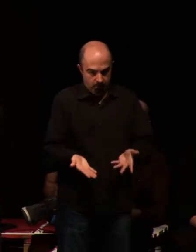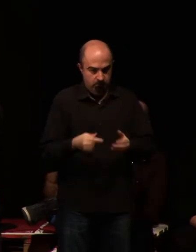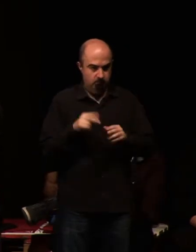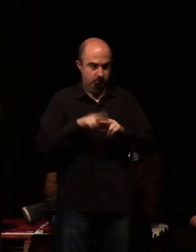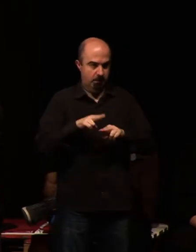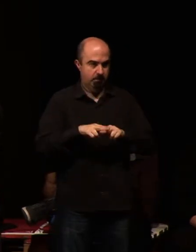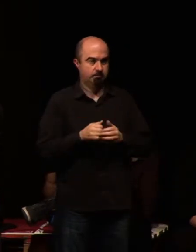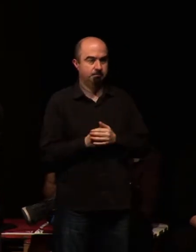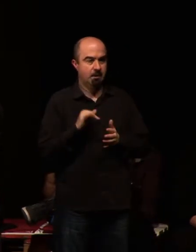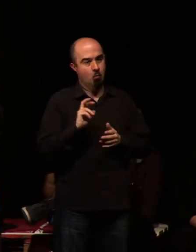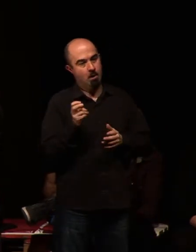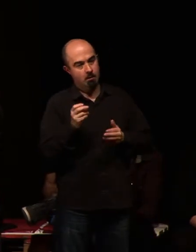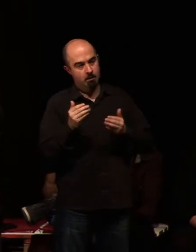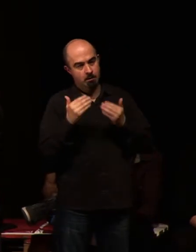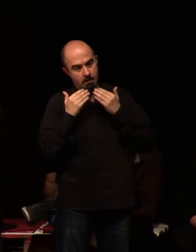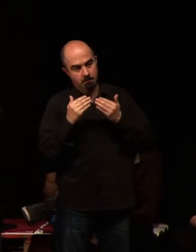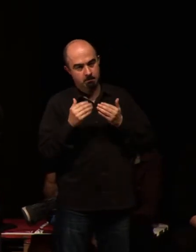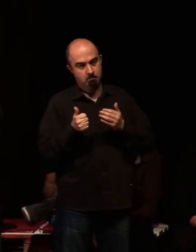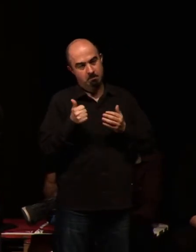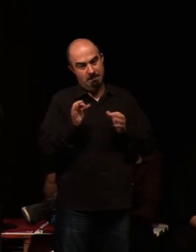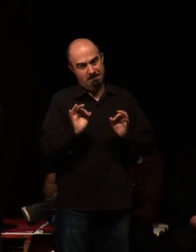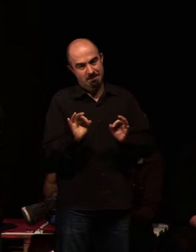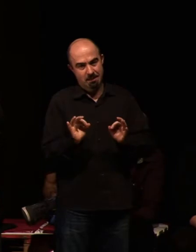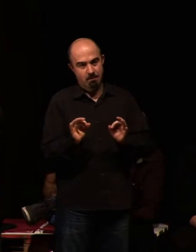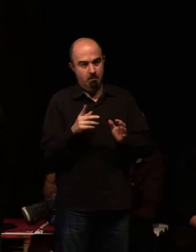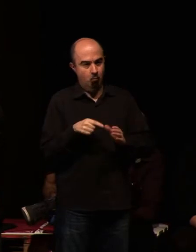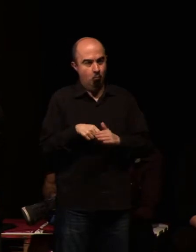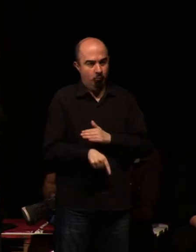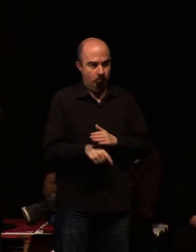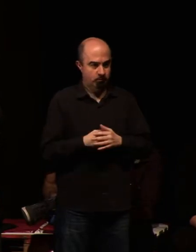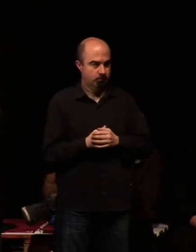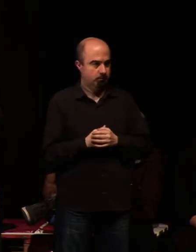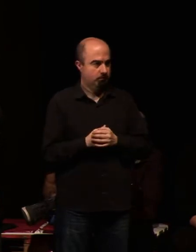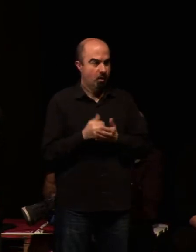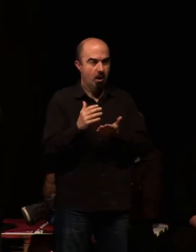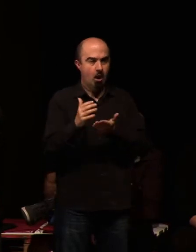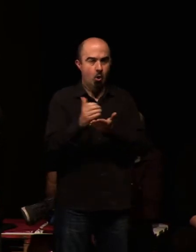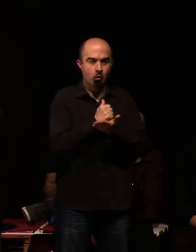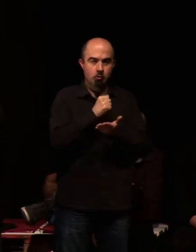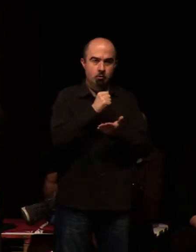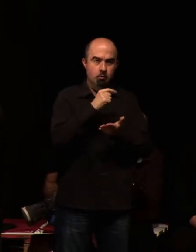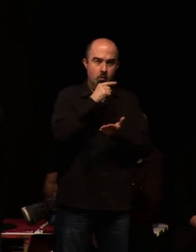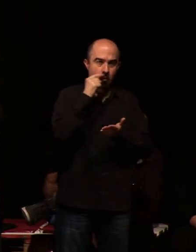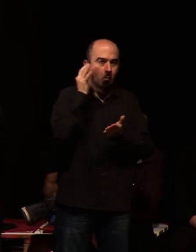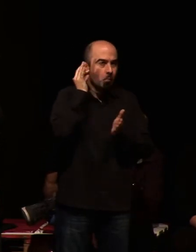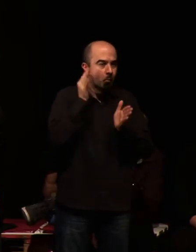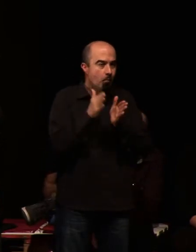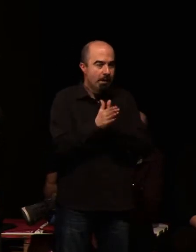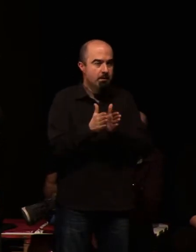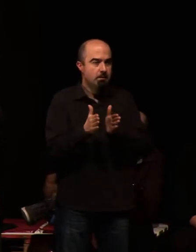I vull fer un altre agraïment, encara molt més especial i molt més profund, a tots aquells companys i a totes